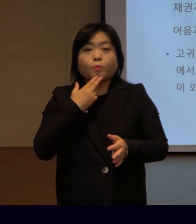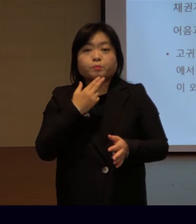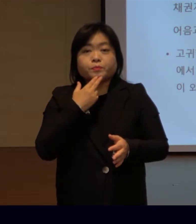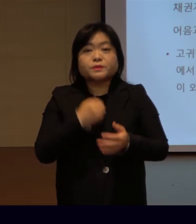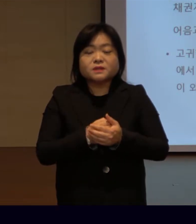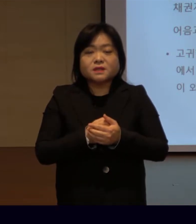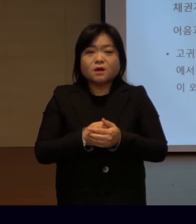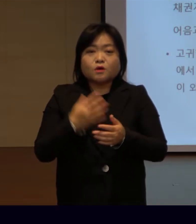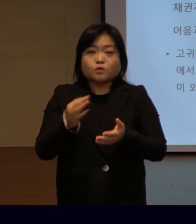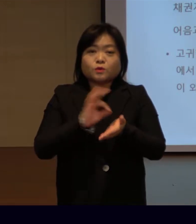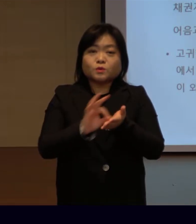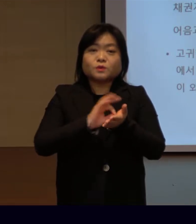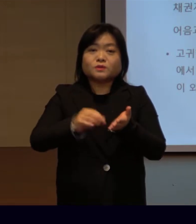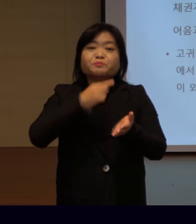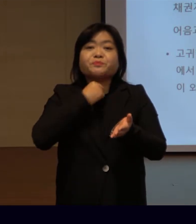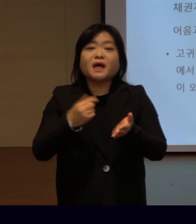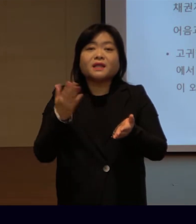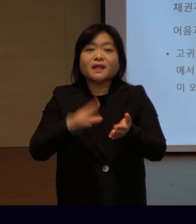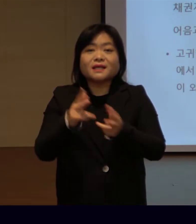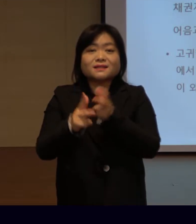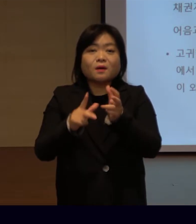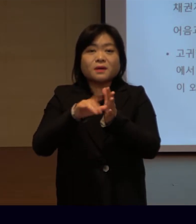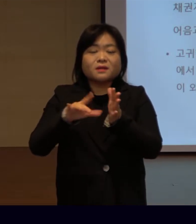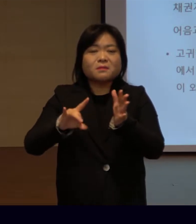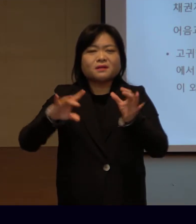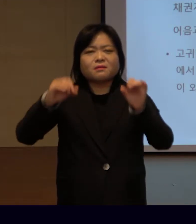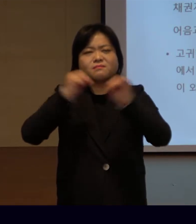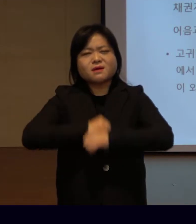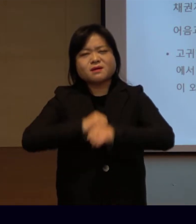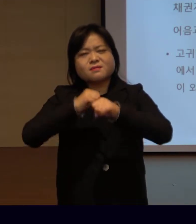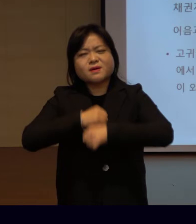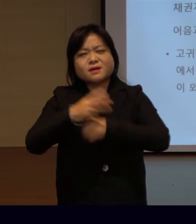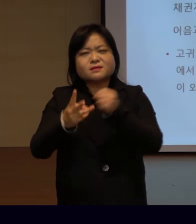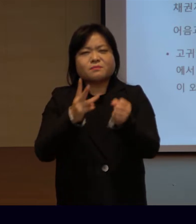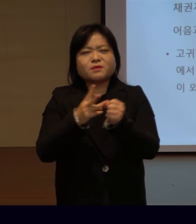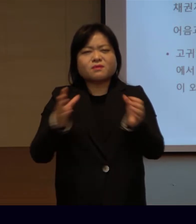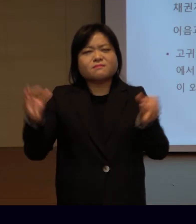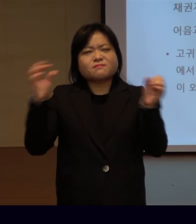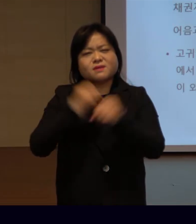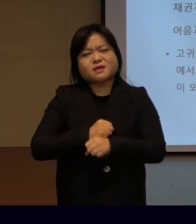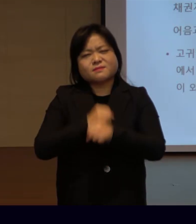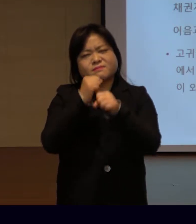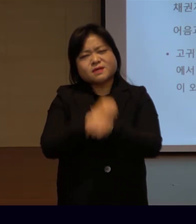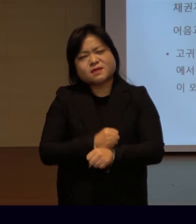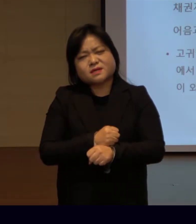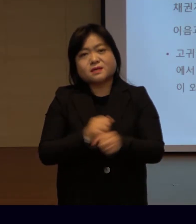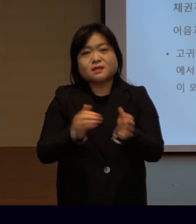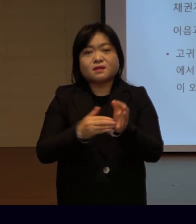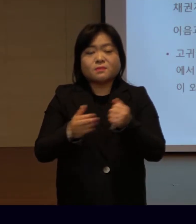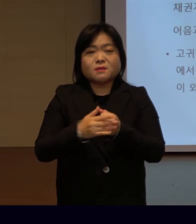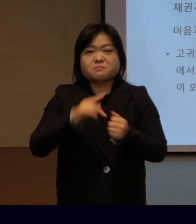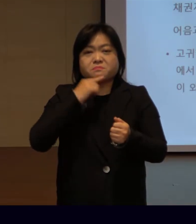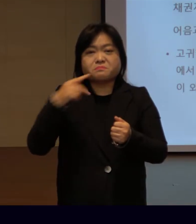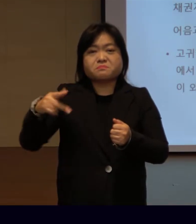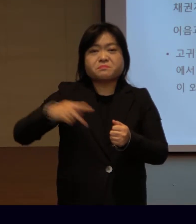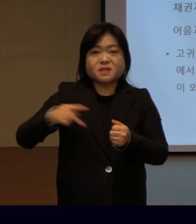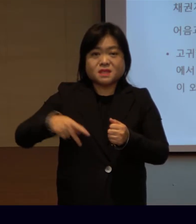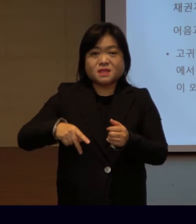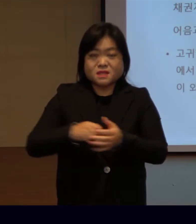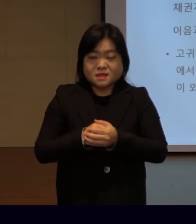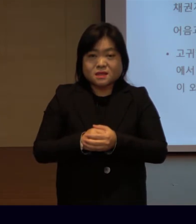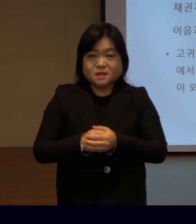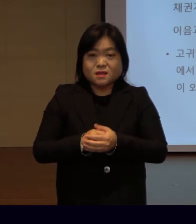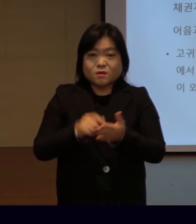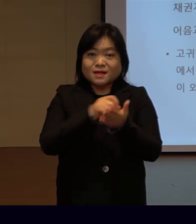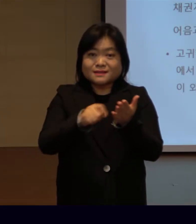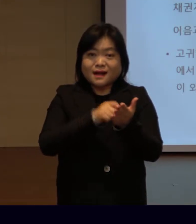소설을 쓰겠다고 사업을 했는데 쫄딱쫄딱 3년 내내 망해서 빚을 끌어안습니다. 그래서 그 다음에 작가로서 성공을